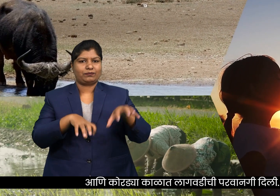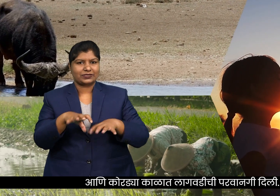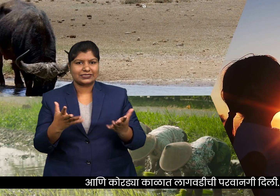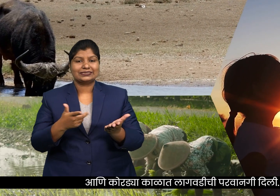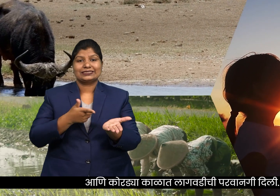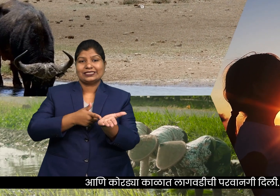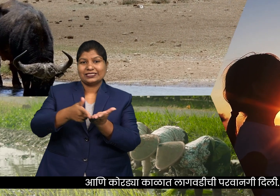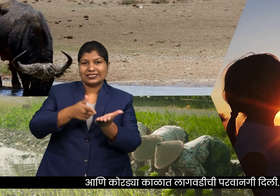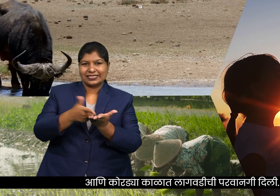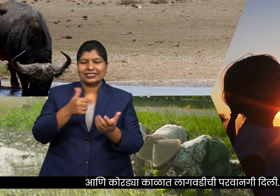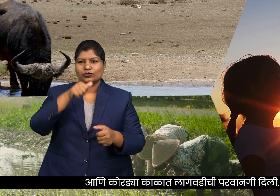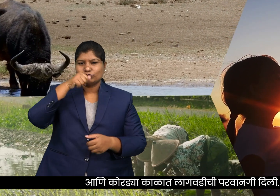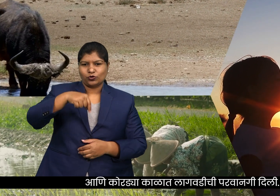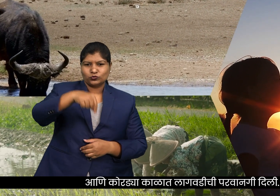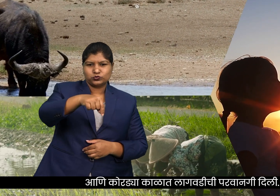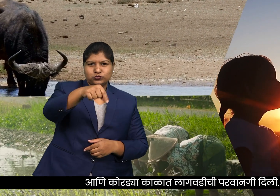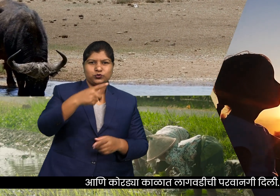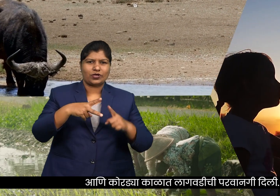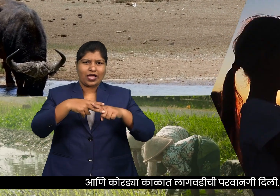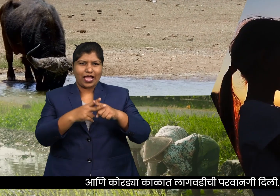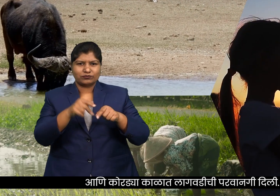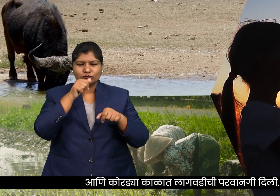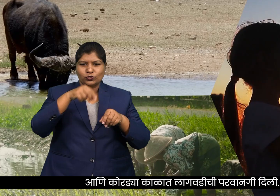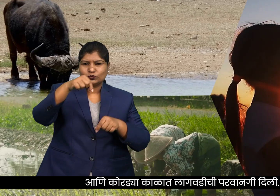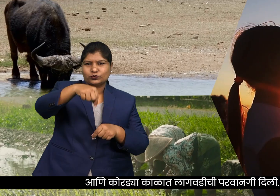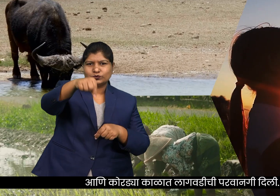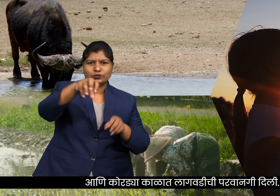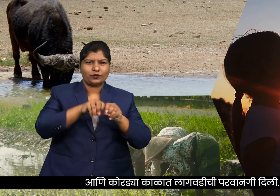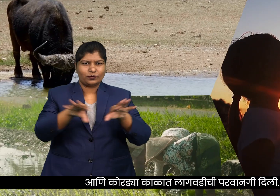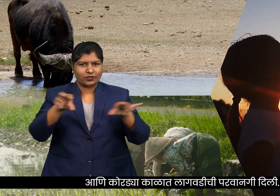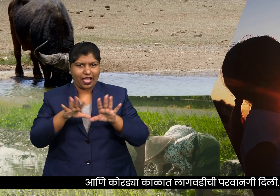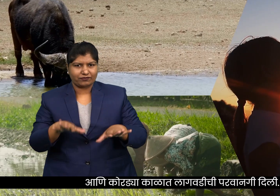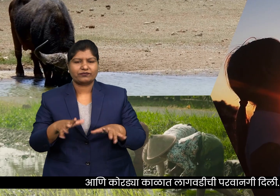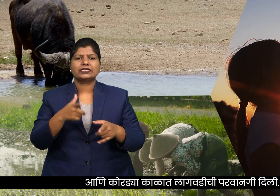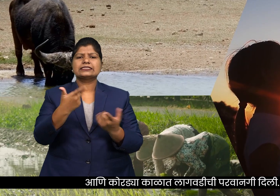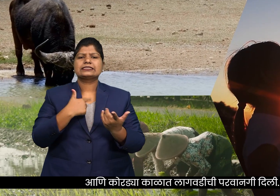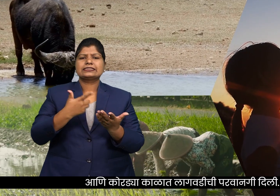कोरड्या काळात लागवडीची परवानगी दिली.